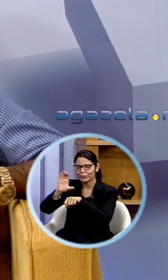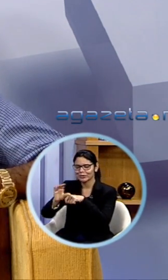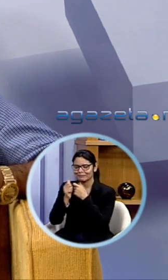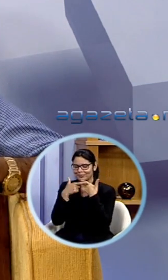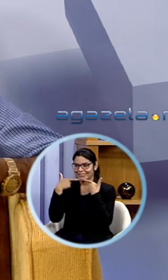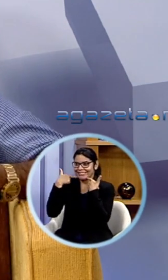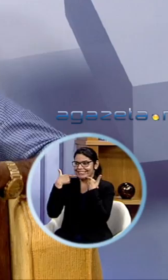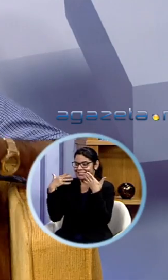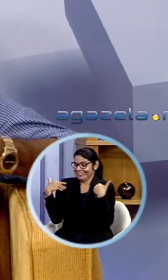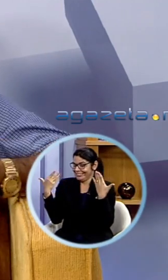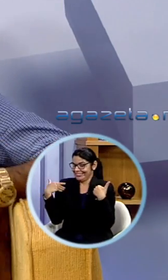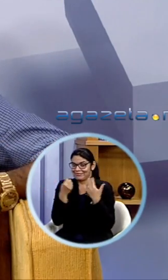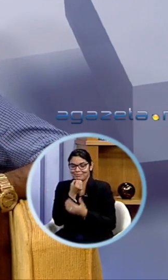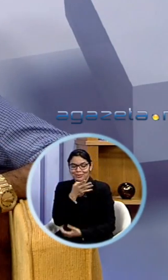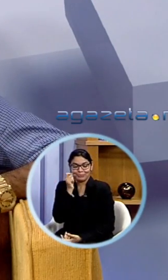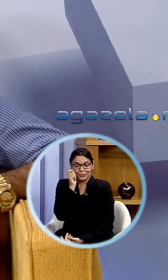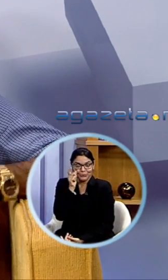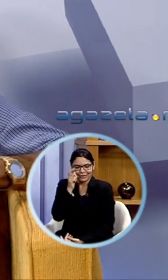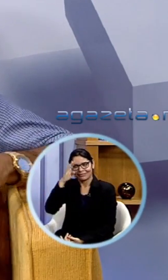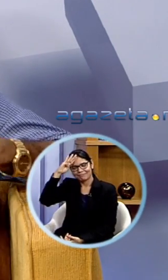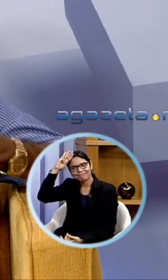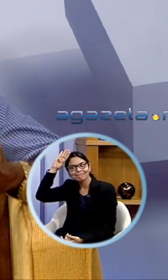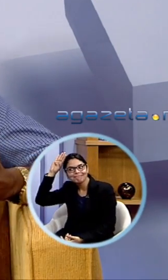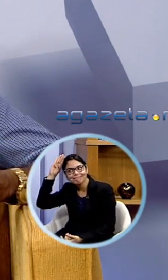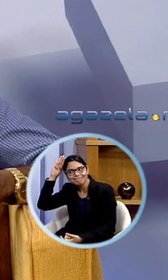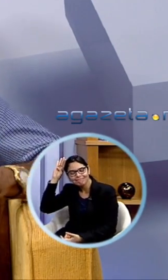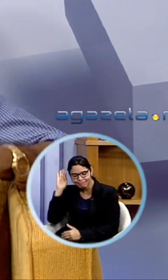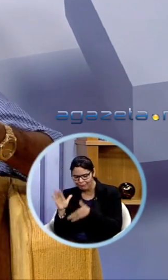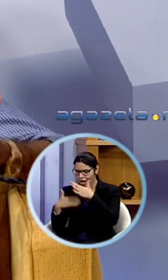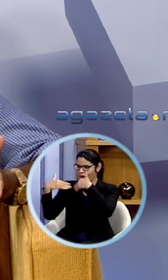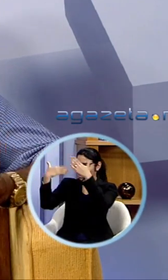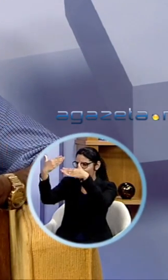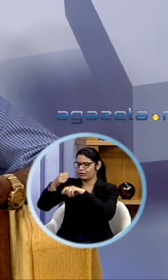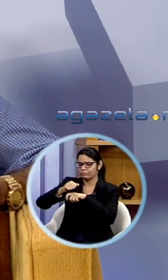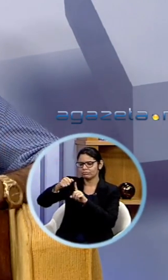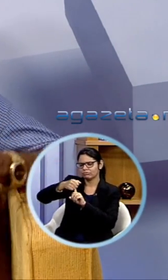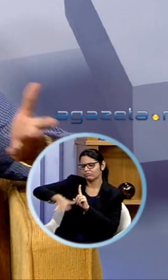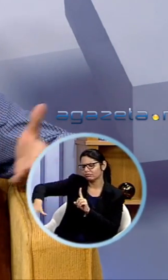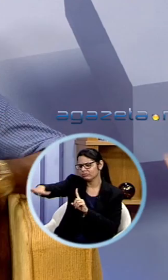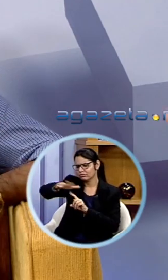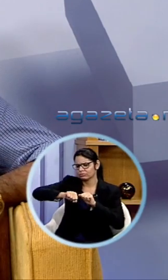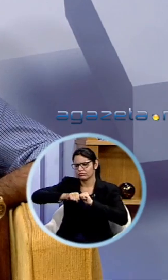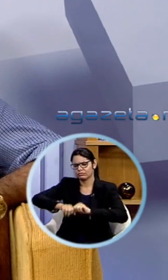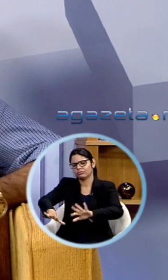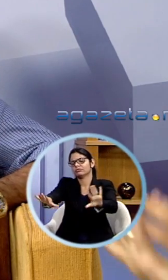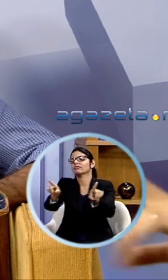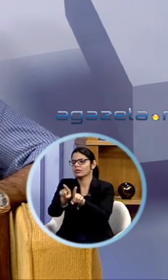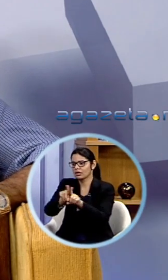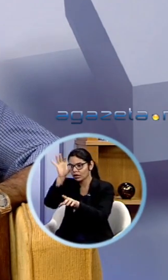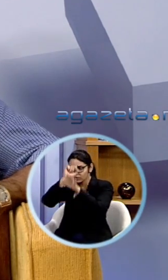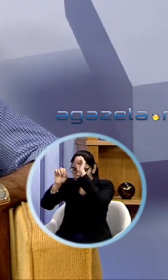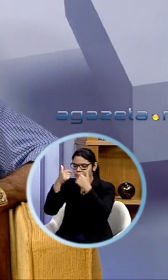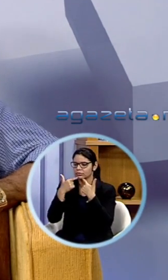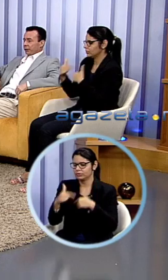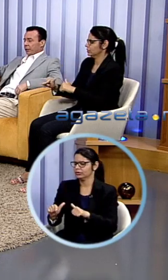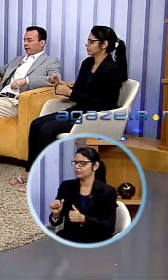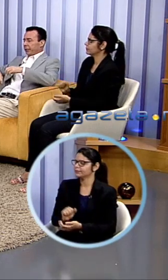felizes porque a gente vê o interesse do acadêmico de aprimorar a língua e de contribuir com a sociedade de contribuir com a sociedade e a comunidade